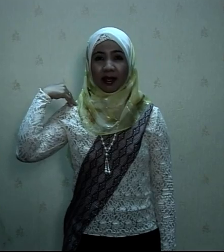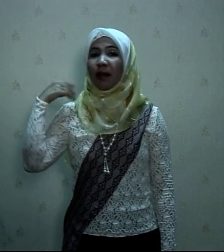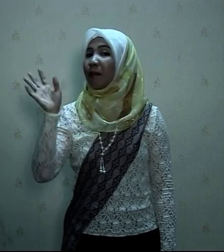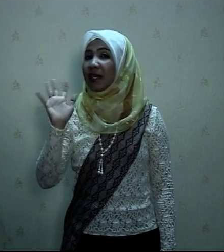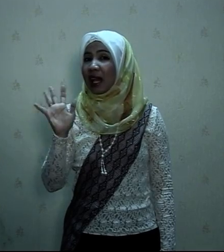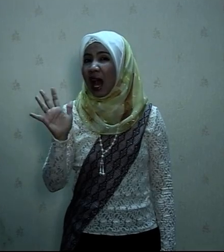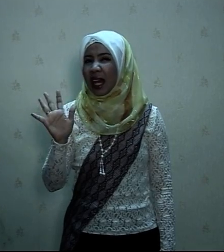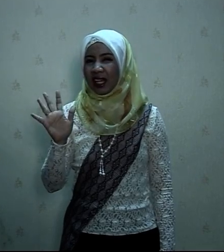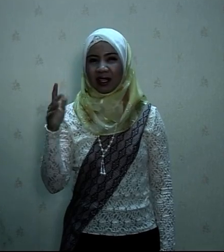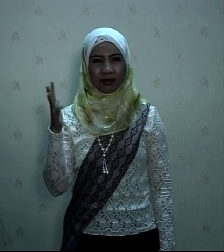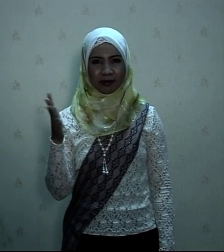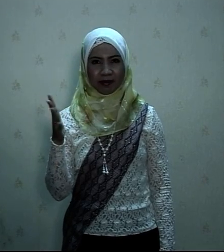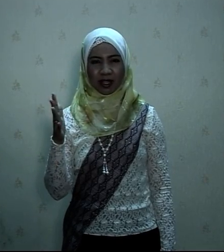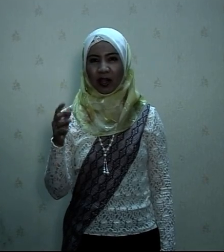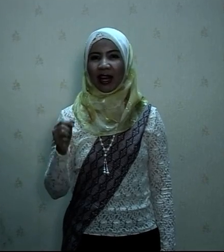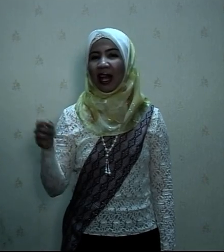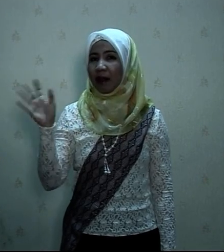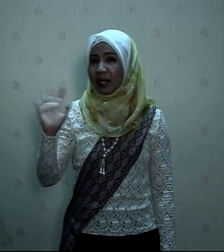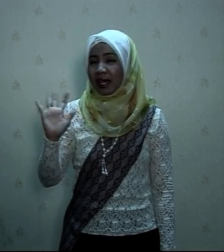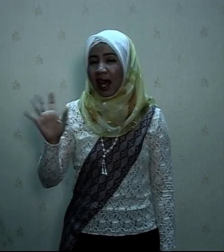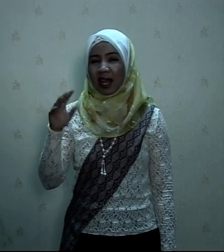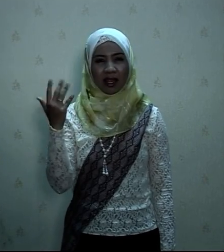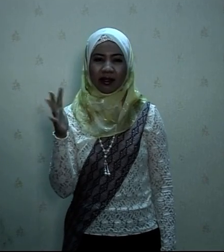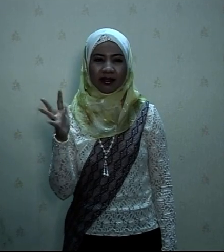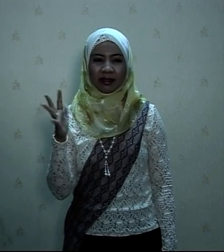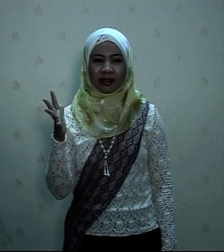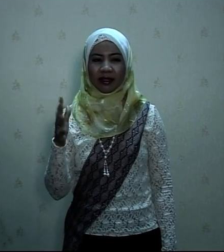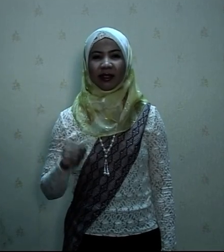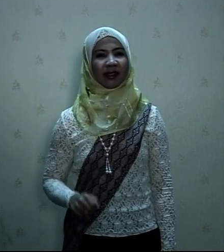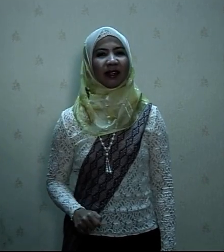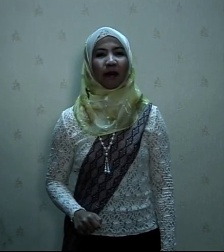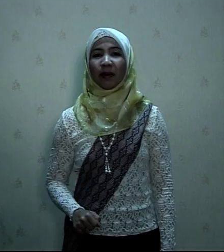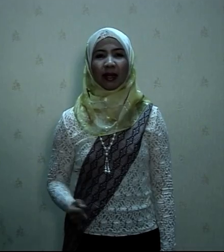ไม่ใช่สองอย่างนะคะไม่ใช่ไม่มี